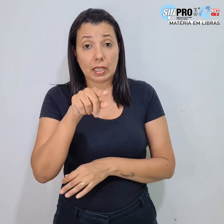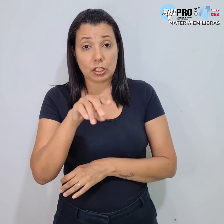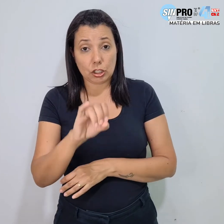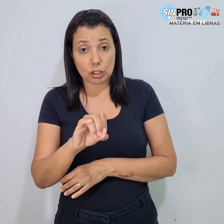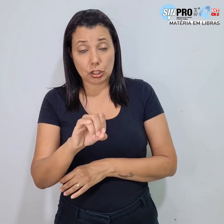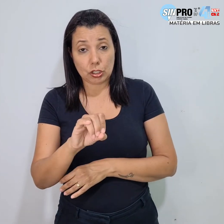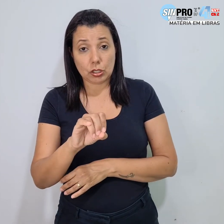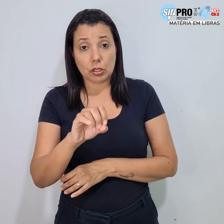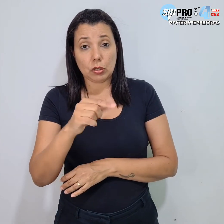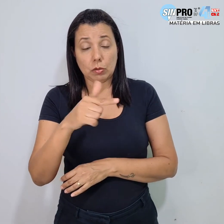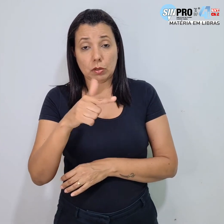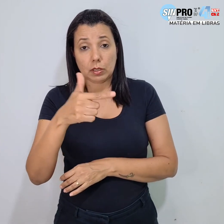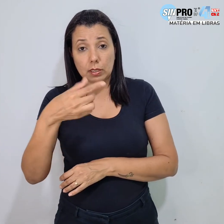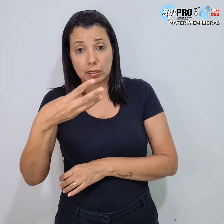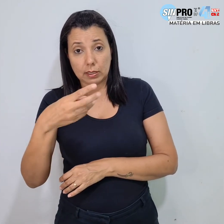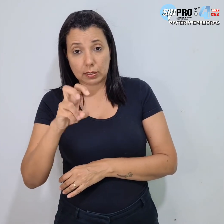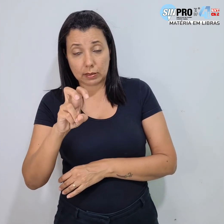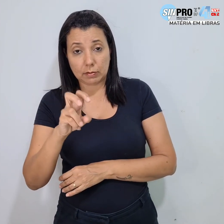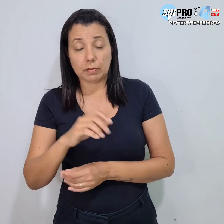ADI 2135,